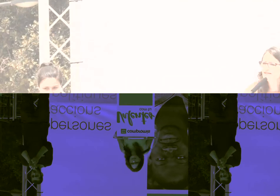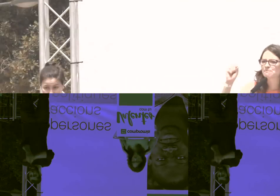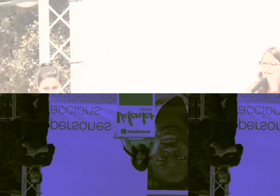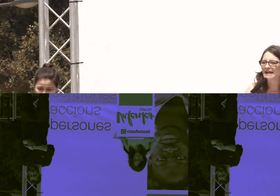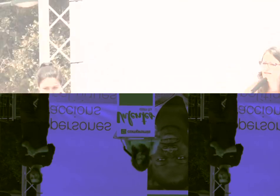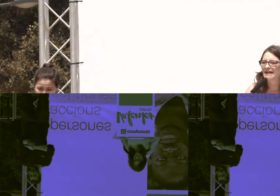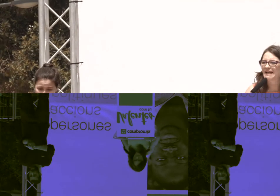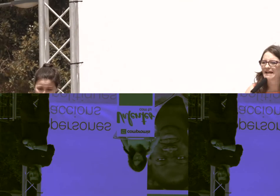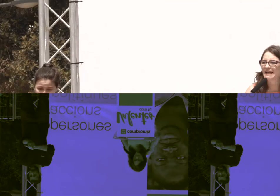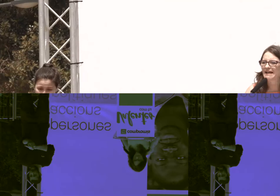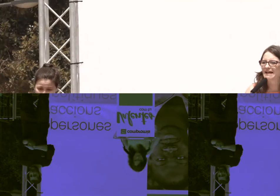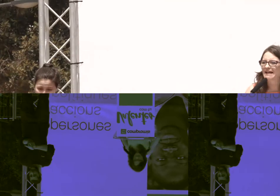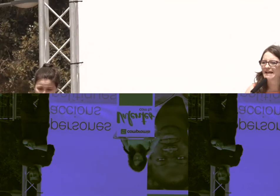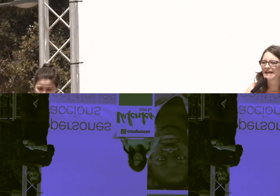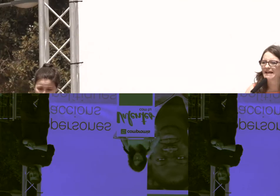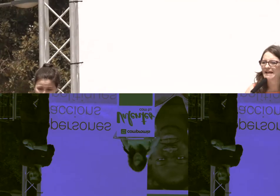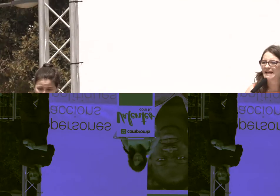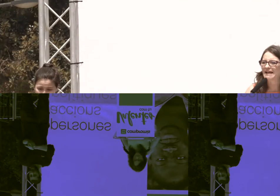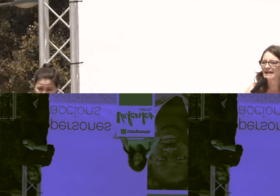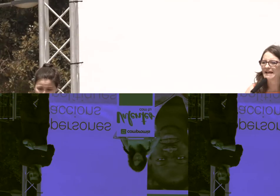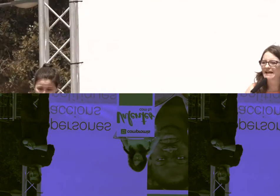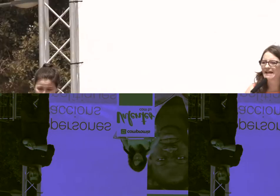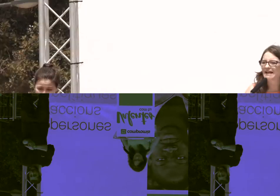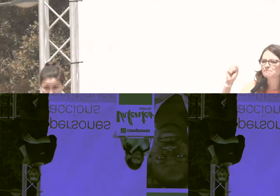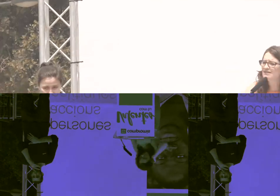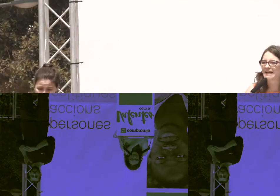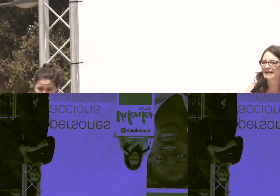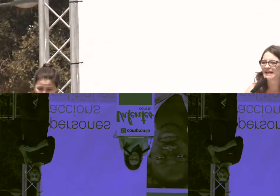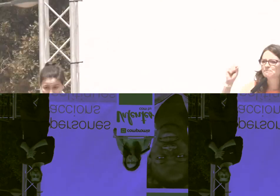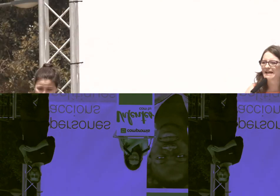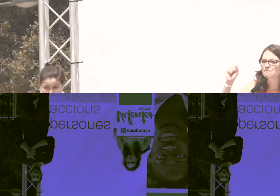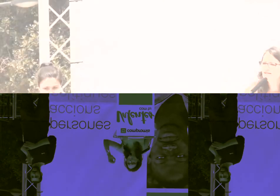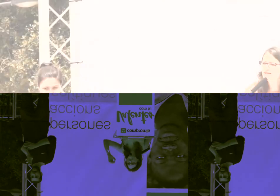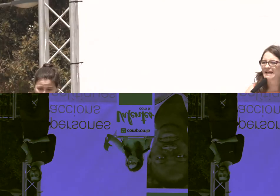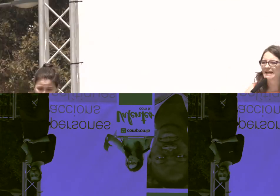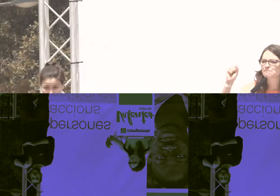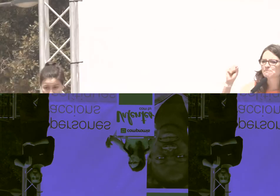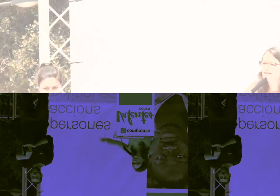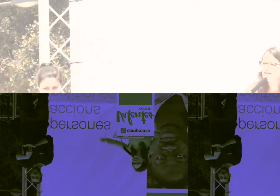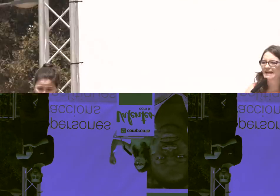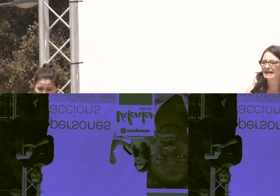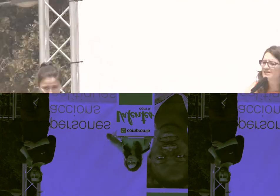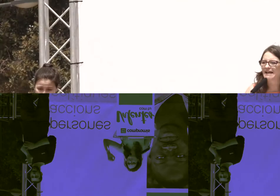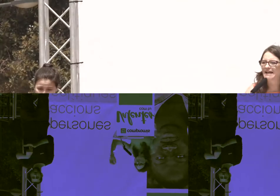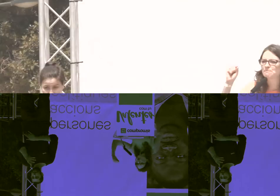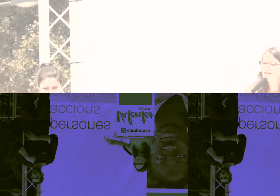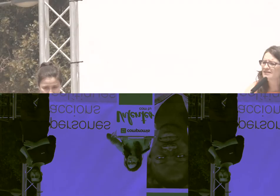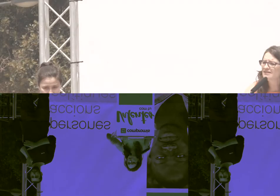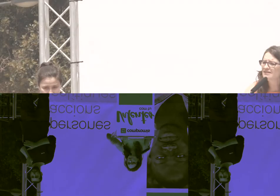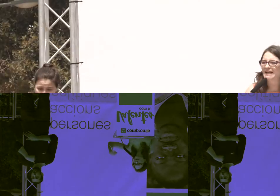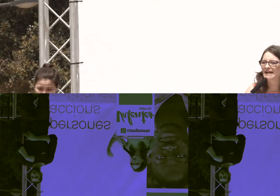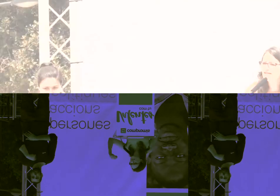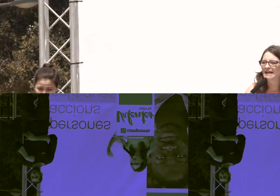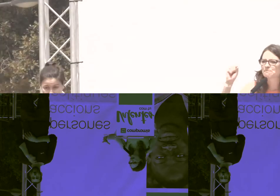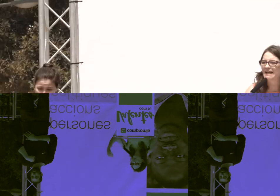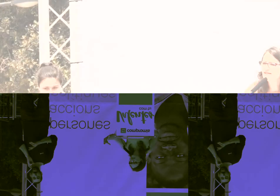de 2015 posarem dempeus este país. I per tant no afluixarem perquè hem decidit que no volem ser un poble